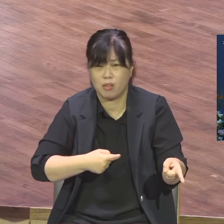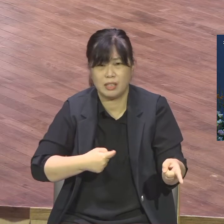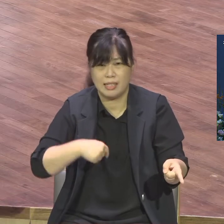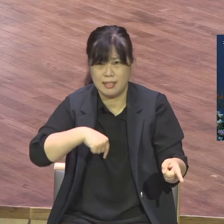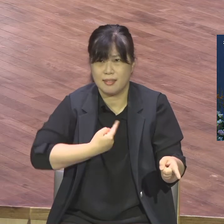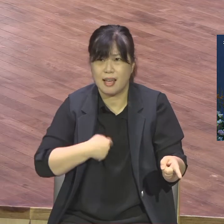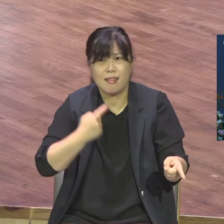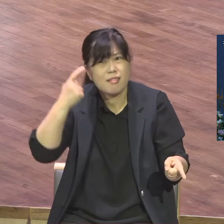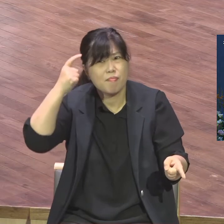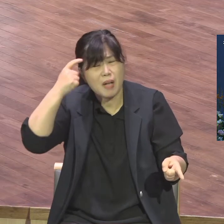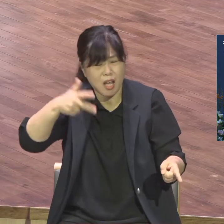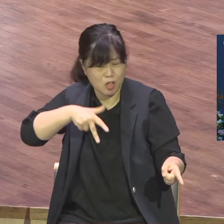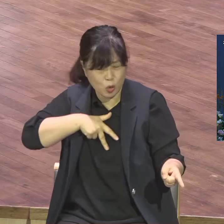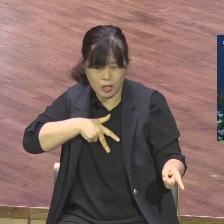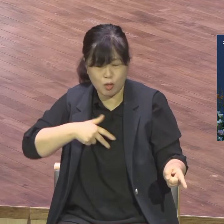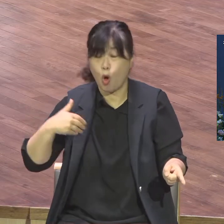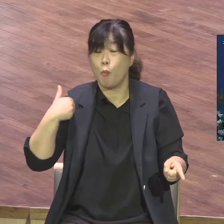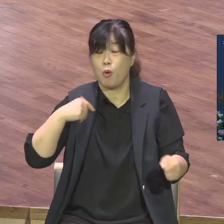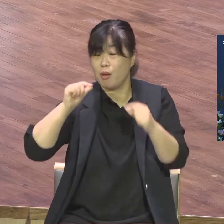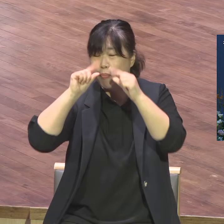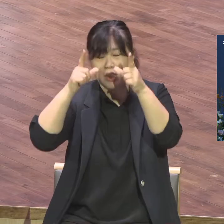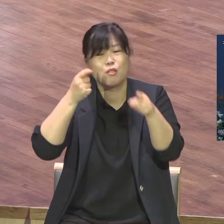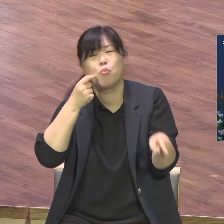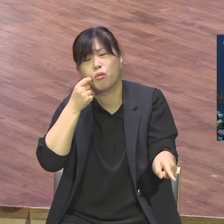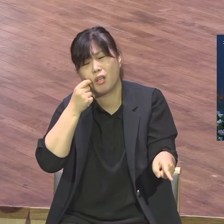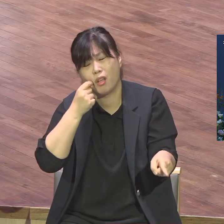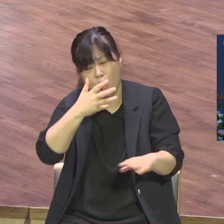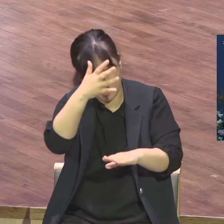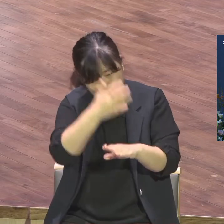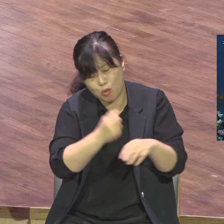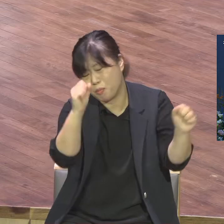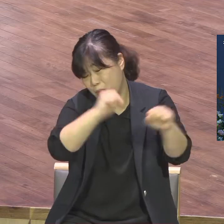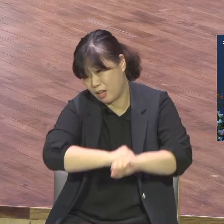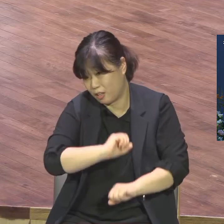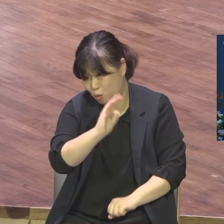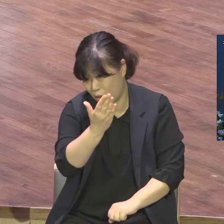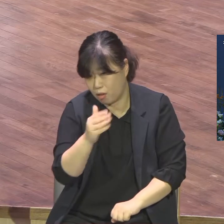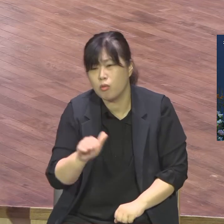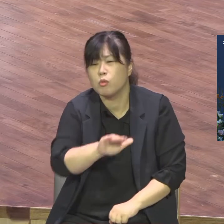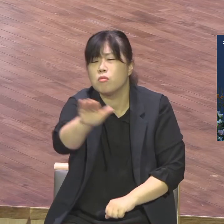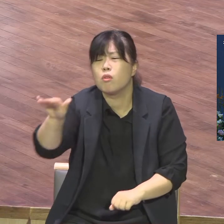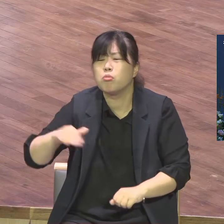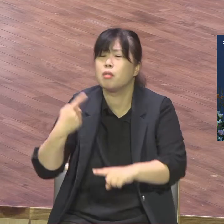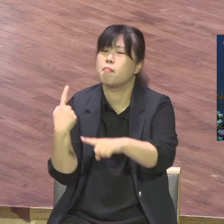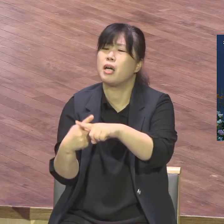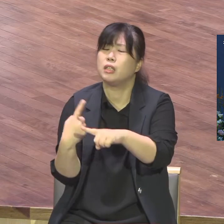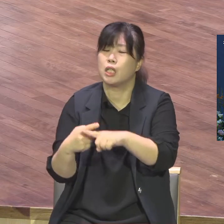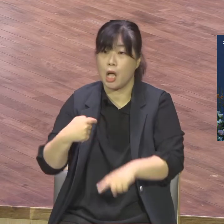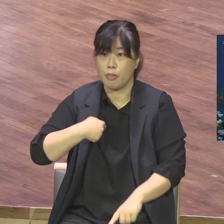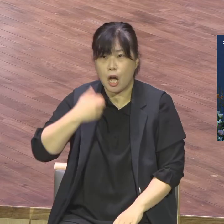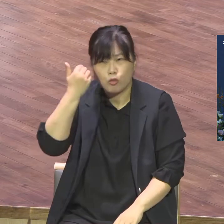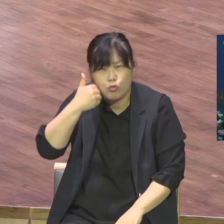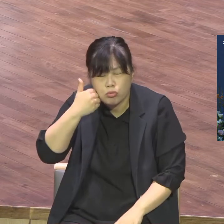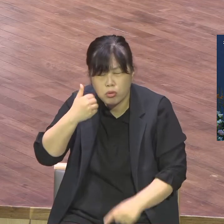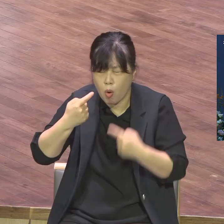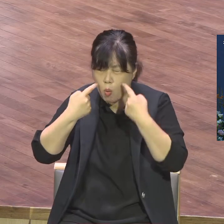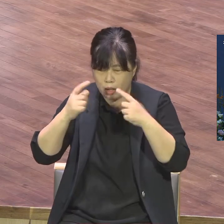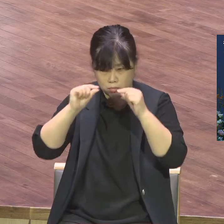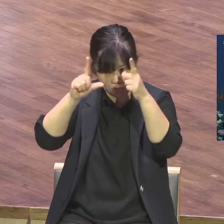넘어서 중직자다. 이 선민 의식을 똑바로 알아야 됩니다. 왜 줬는지.